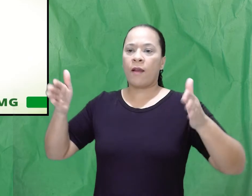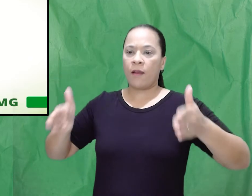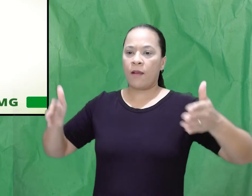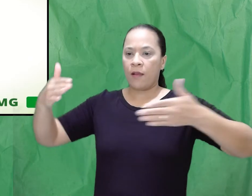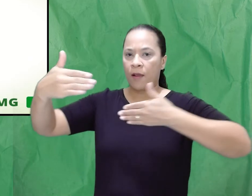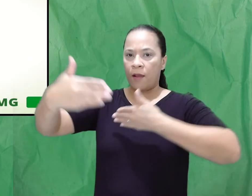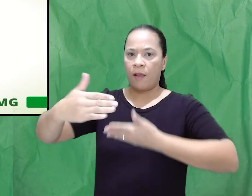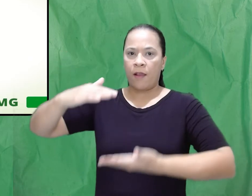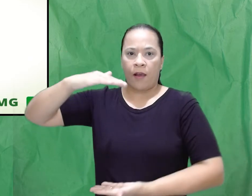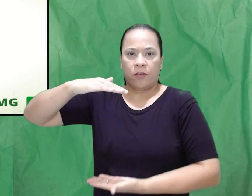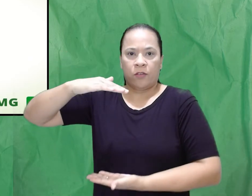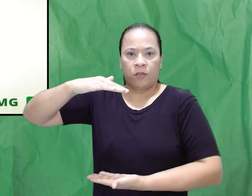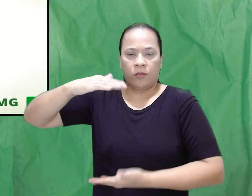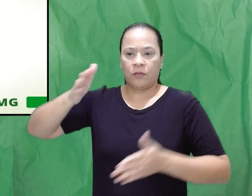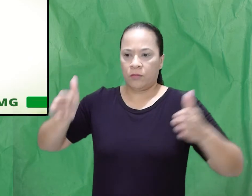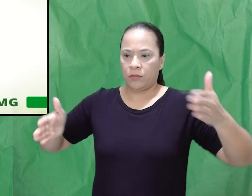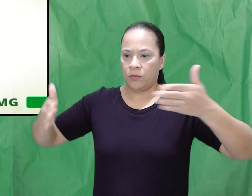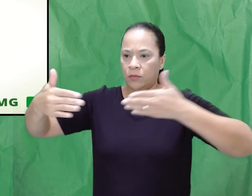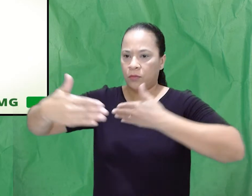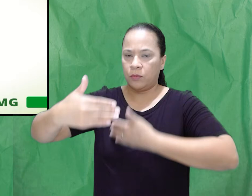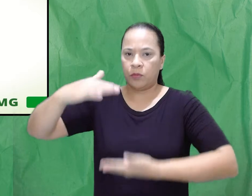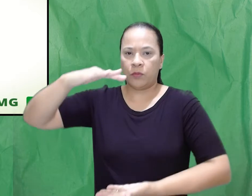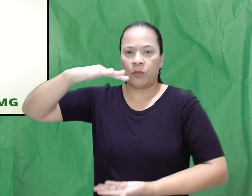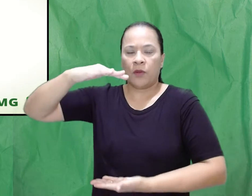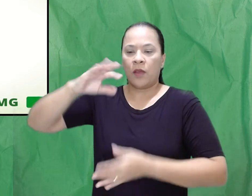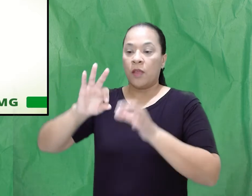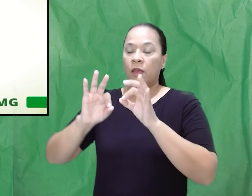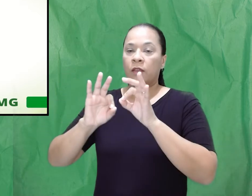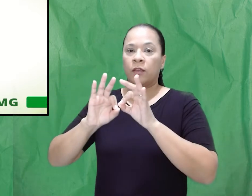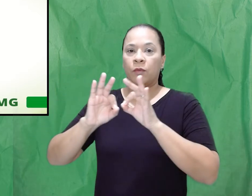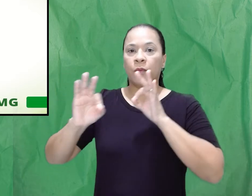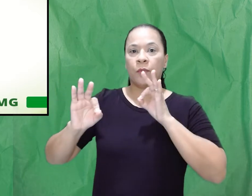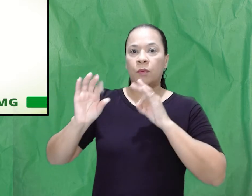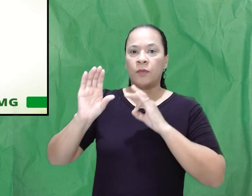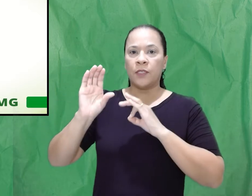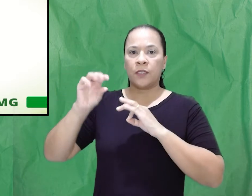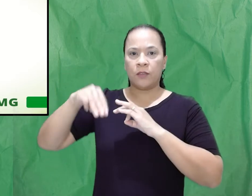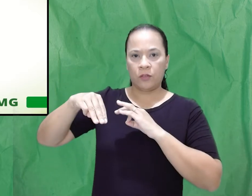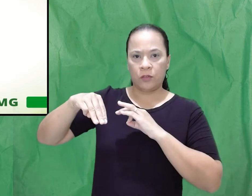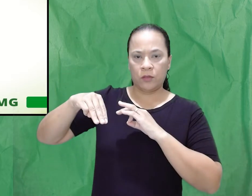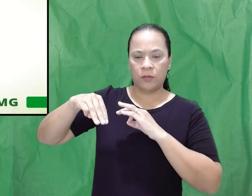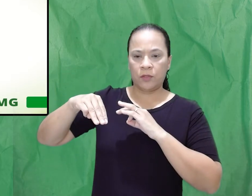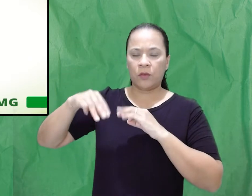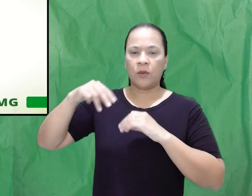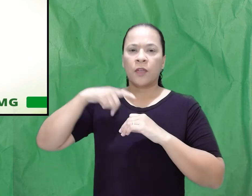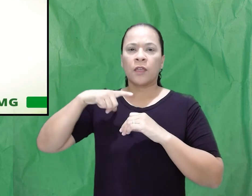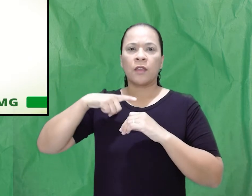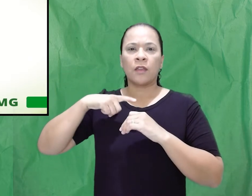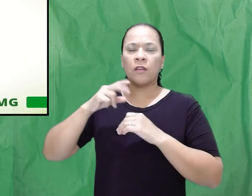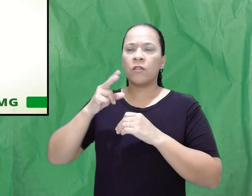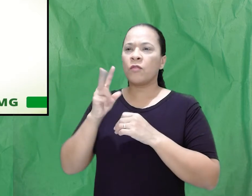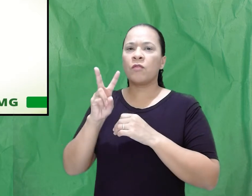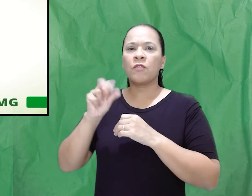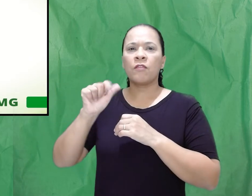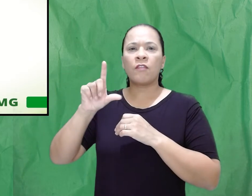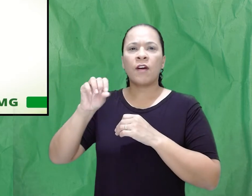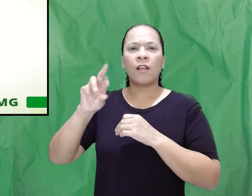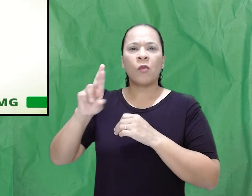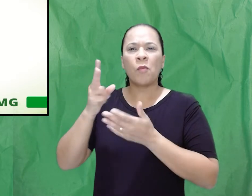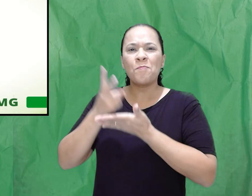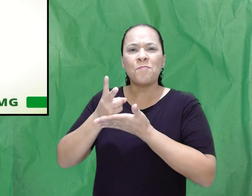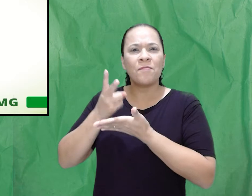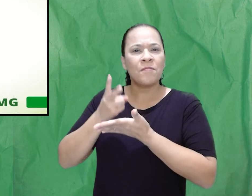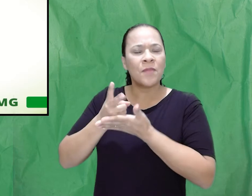uma medida absoluta. O que significa isso? Por exemplo, que é uma medida que sempre vai ter aquele valor. Por exemplo, definir uma caixa de